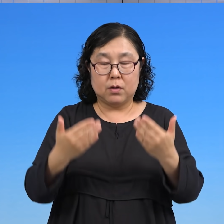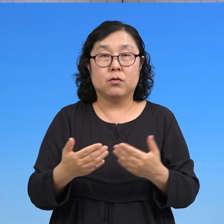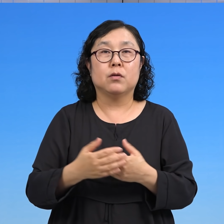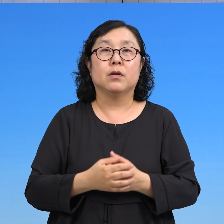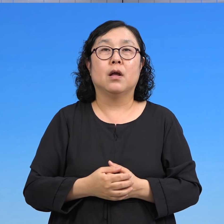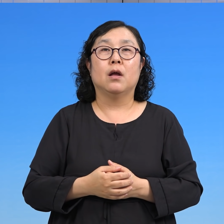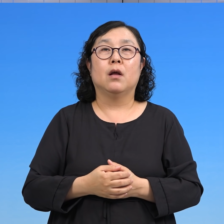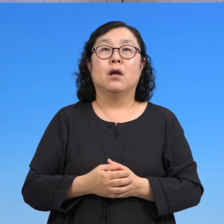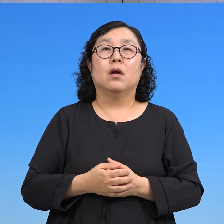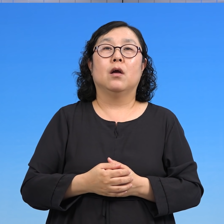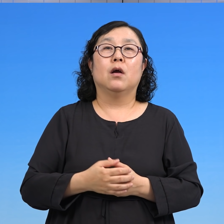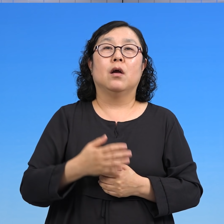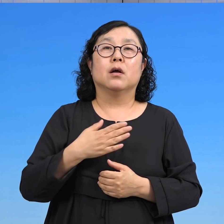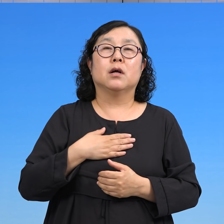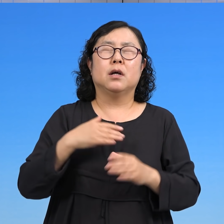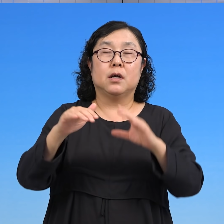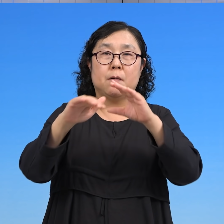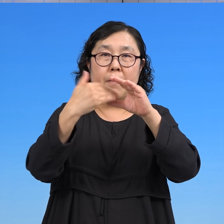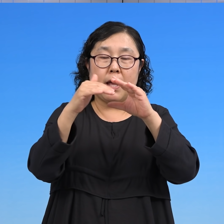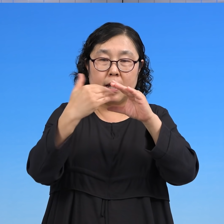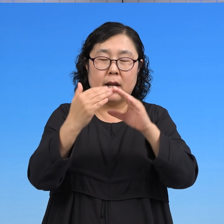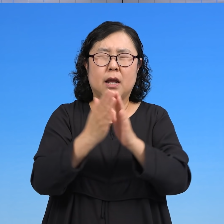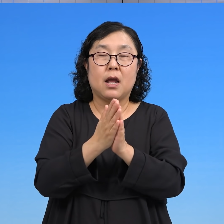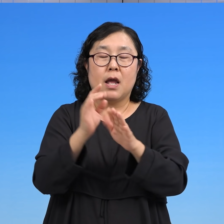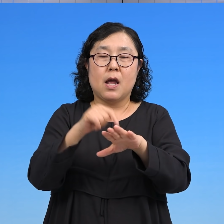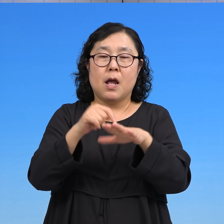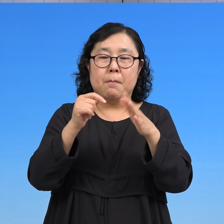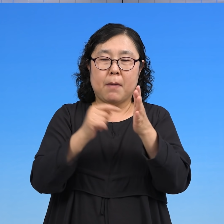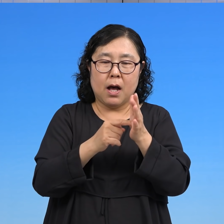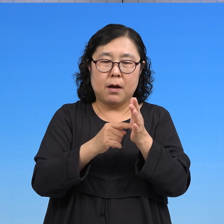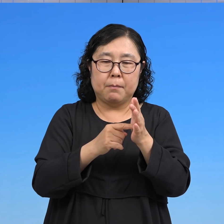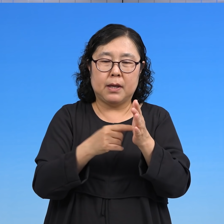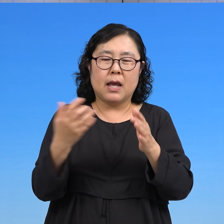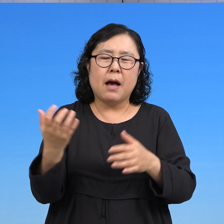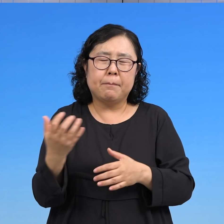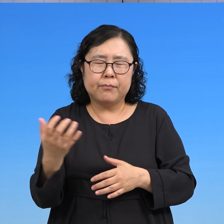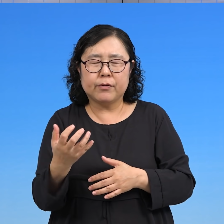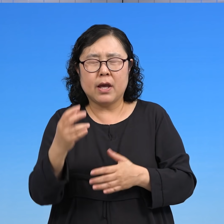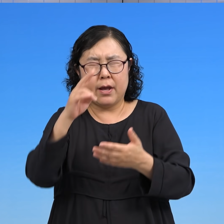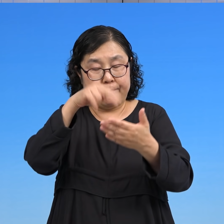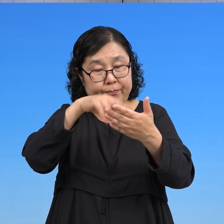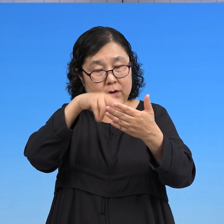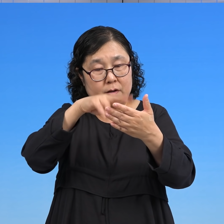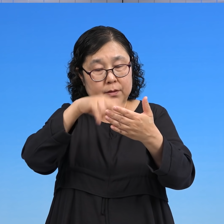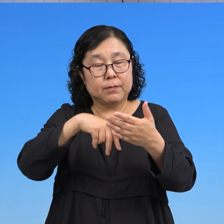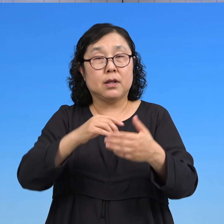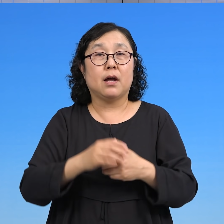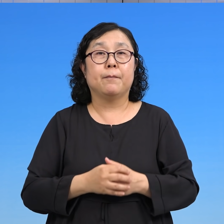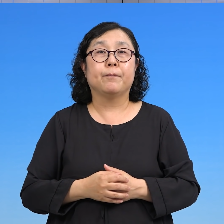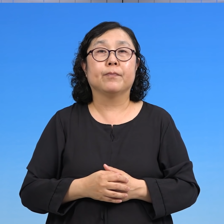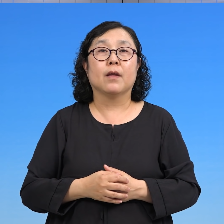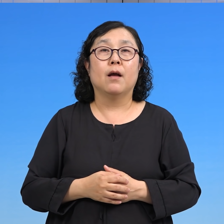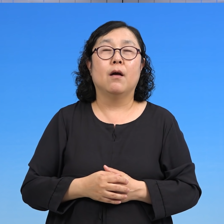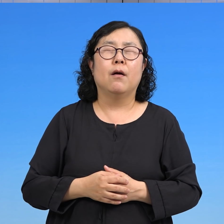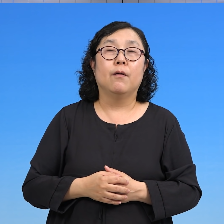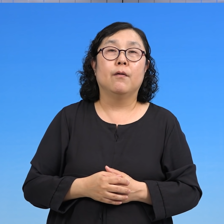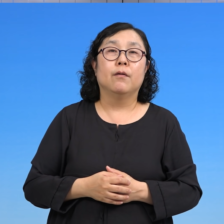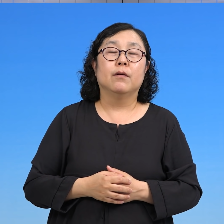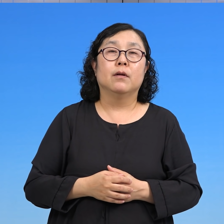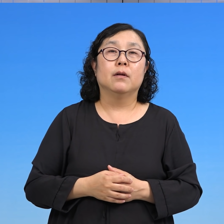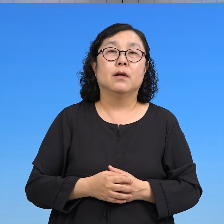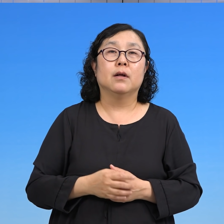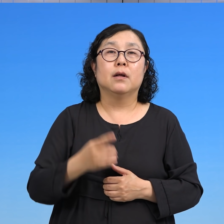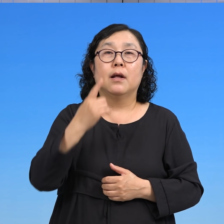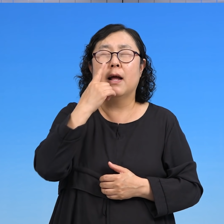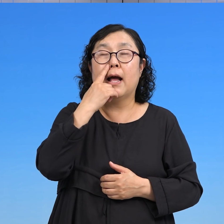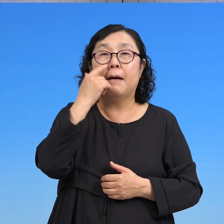아무 상관없이 그 메일을 먹먹하게 제가 눈물을 머금으면서 읽었습니다. 왜 그런가 하니까요,